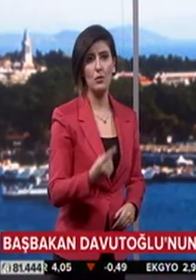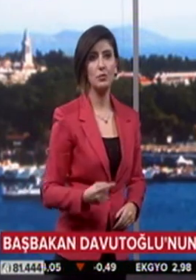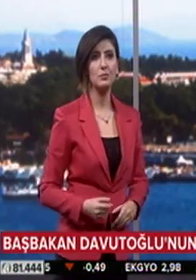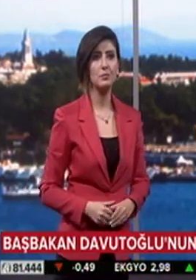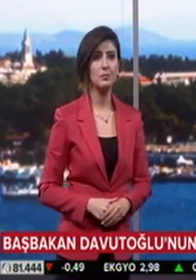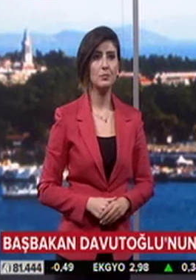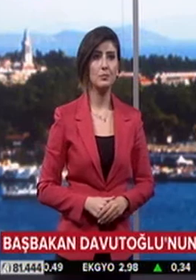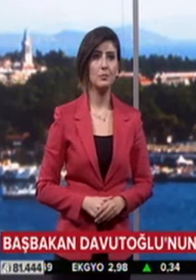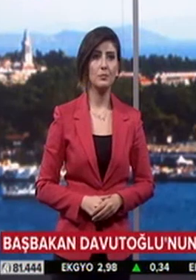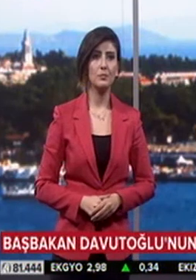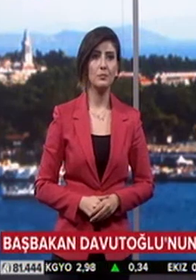ediyor.